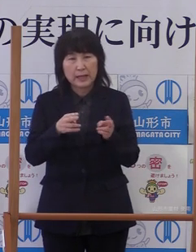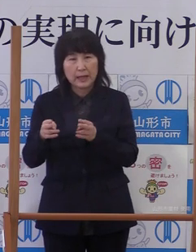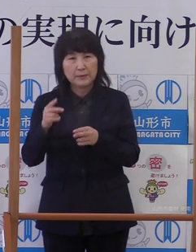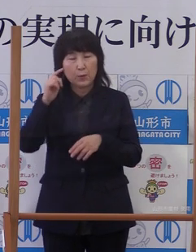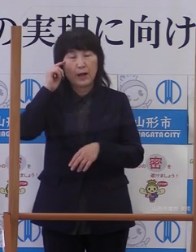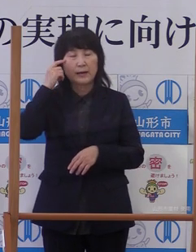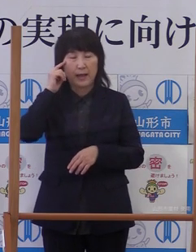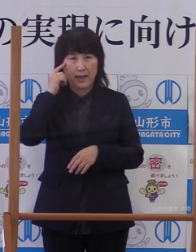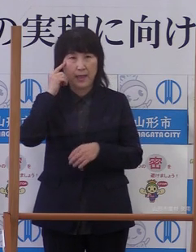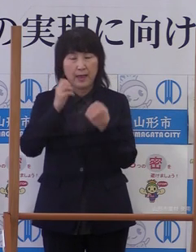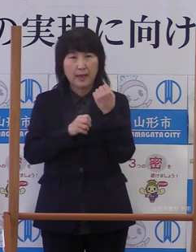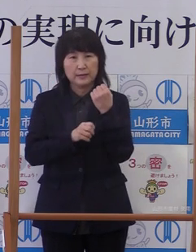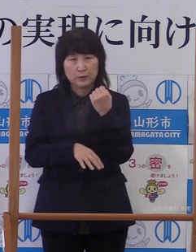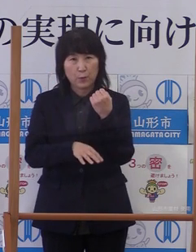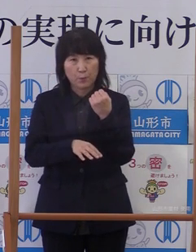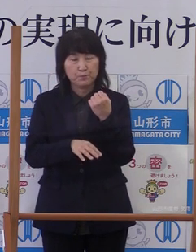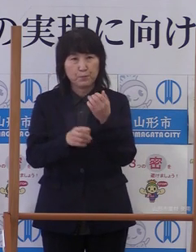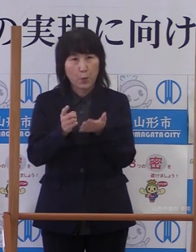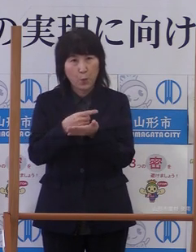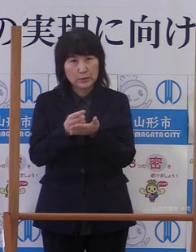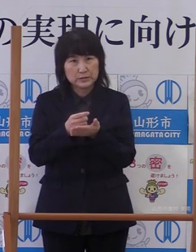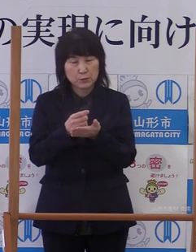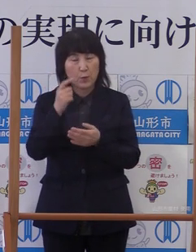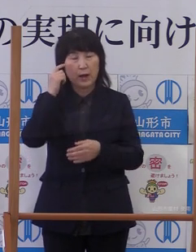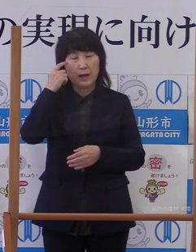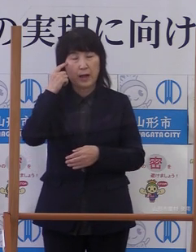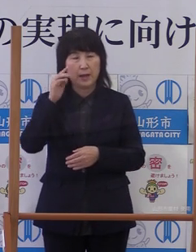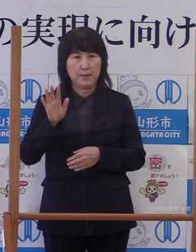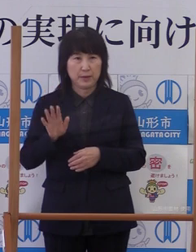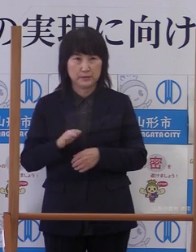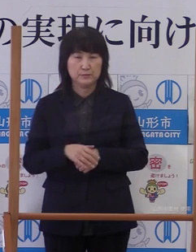討し、基本構想を策定いたします。